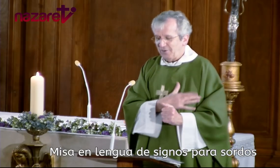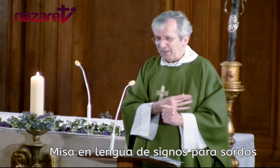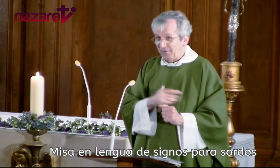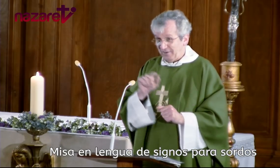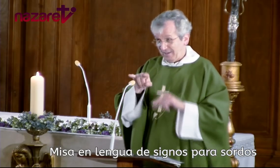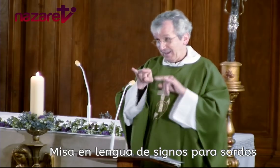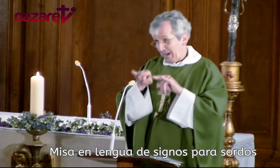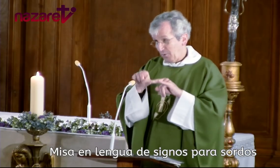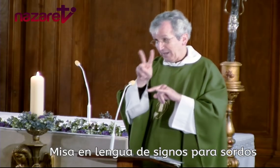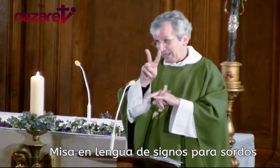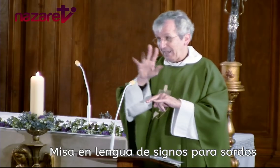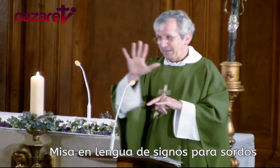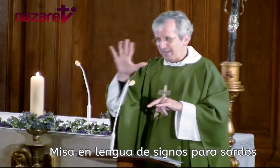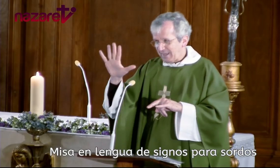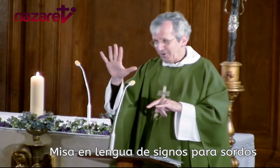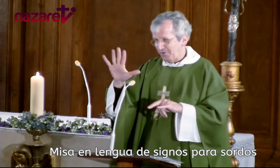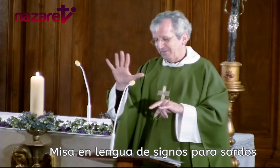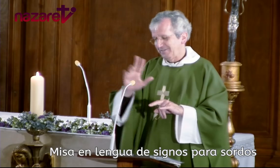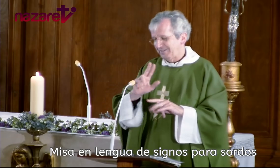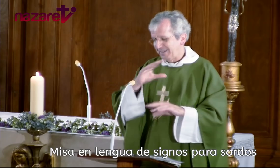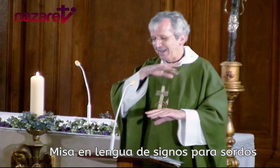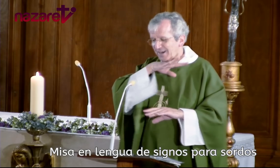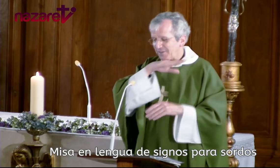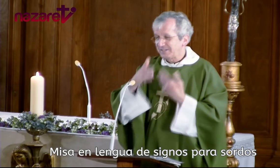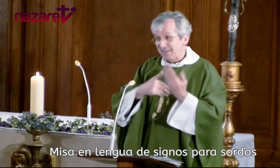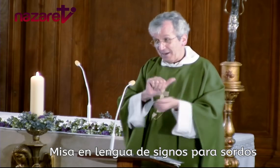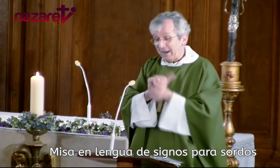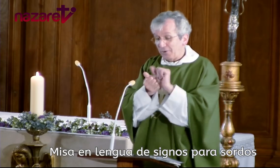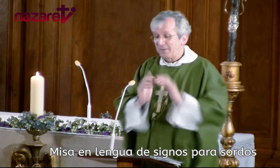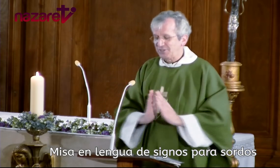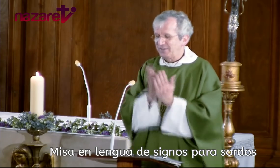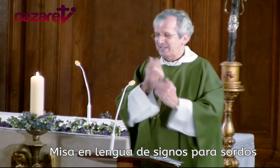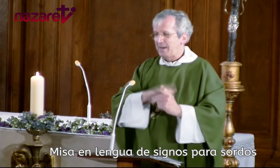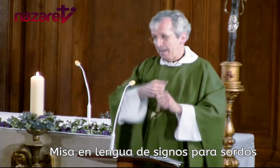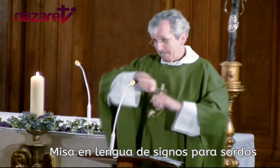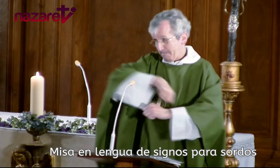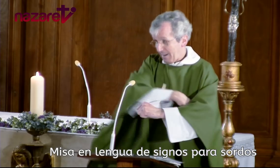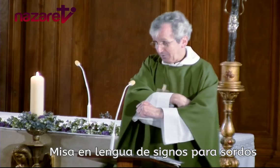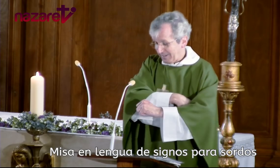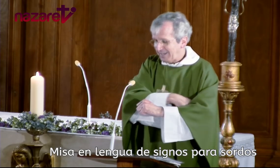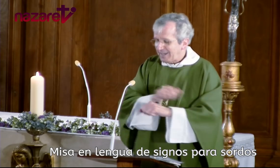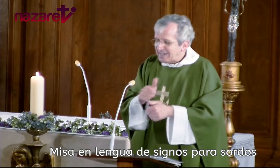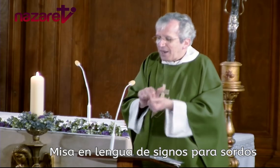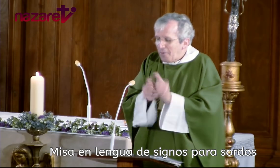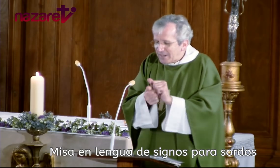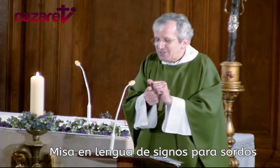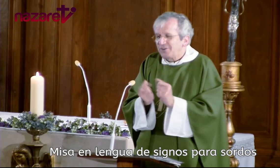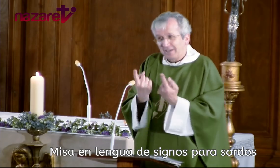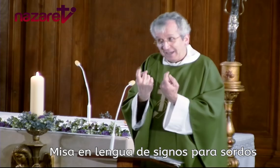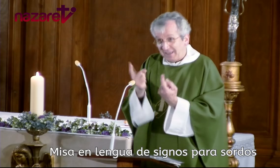corazón. El día 25 de enero se celebra la conversión de San Pablo, esa conversión que